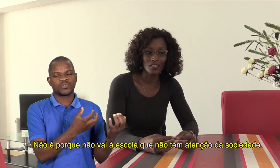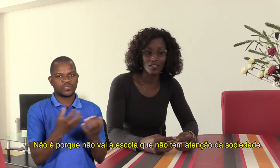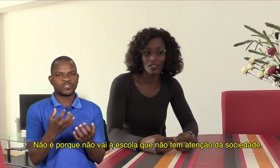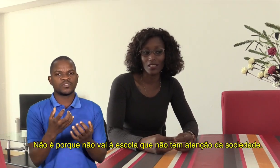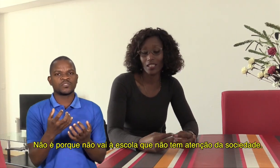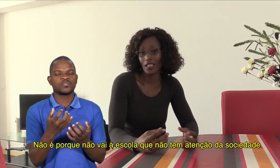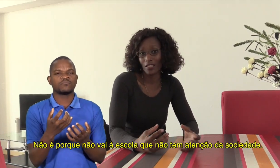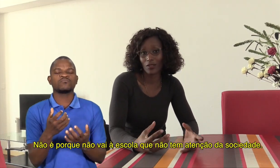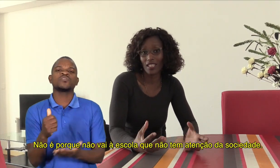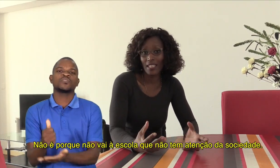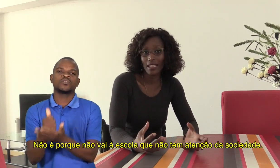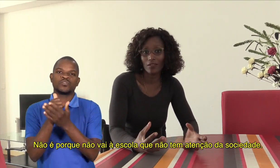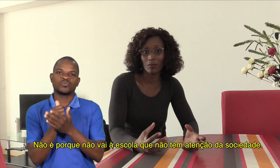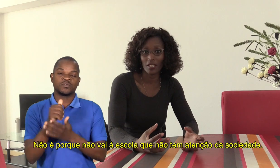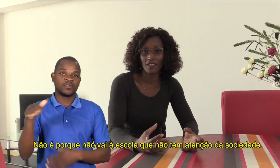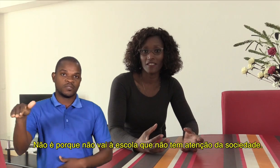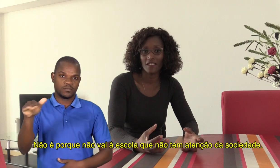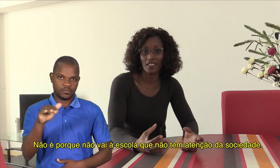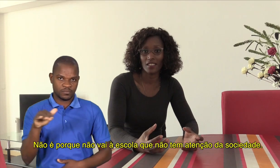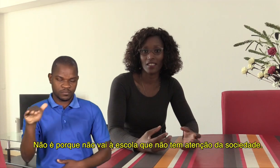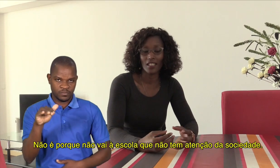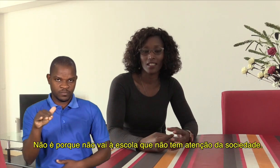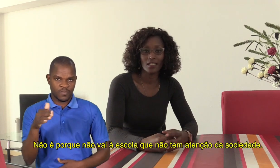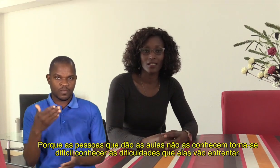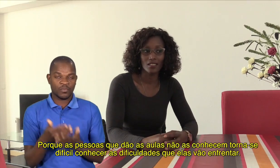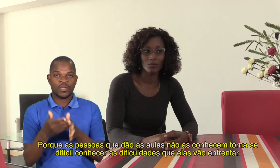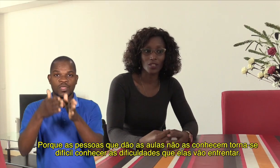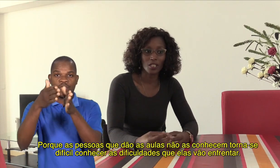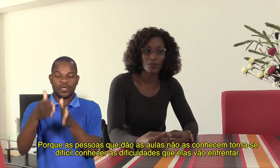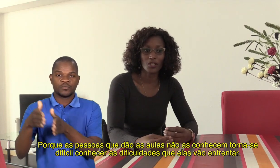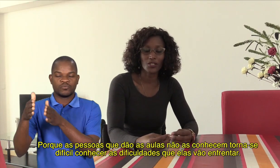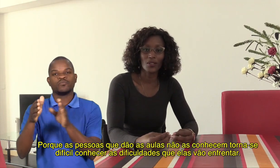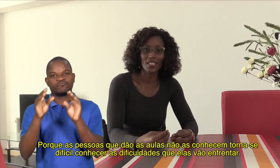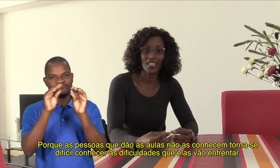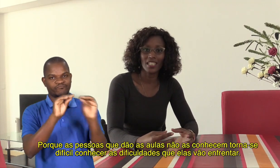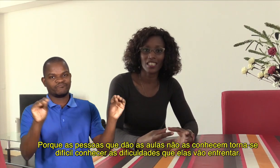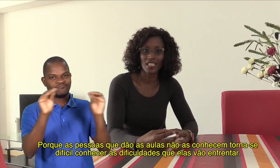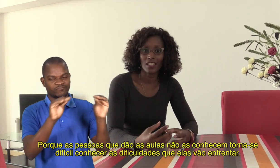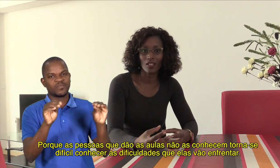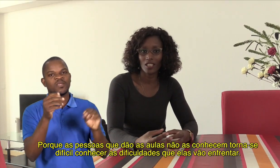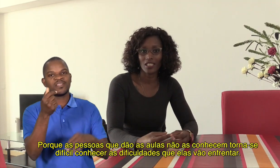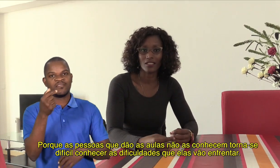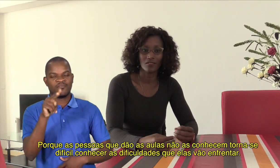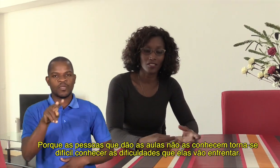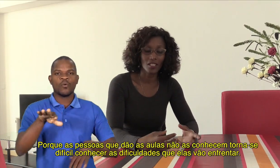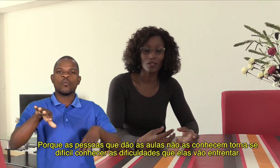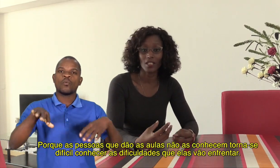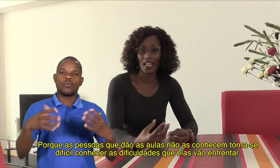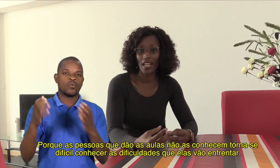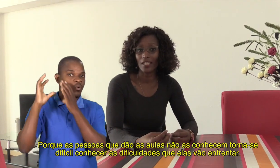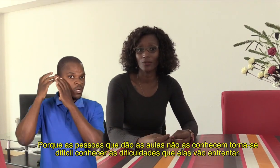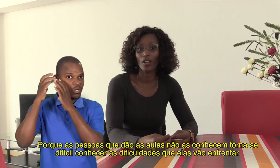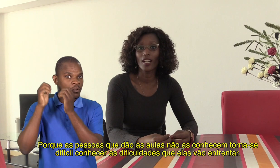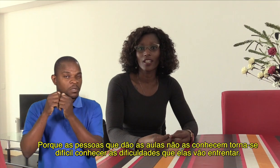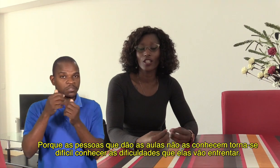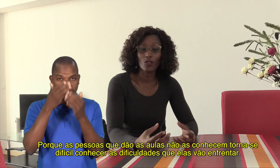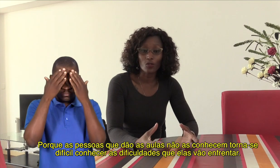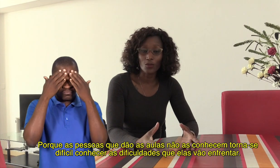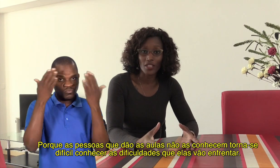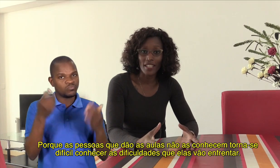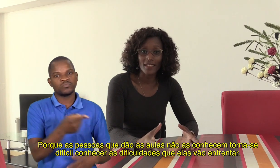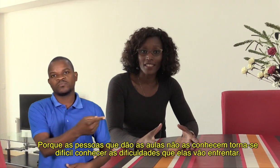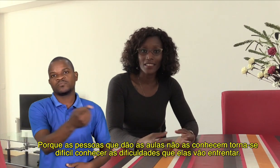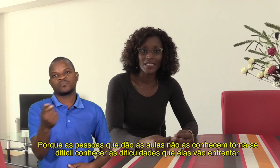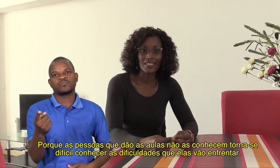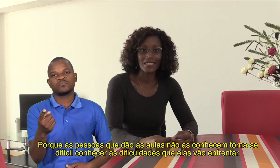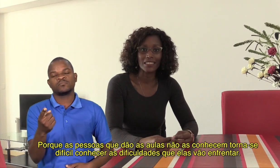sociedade vamos assim dizer porque as pessoas que estão a dar estas aulas na televisão ou na rádio não